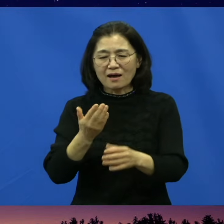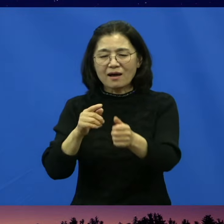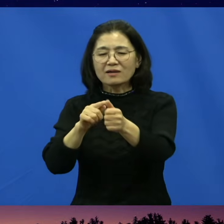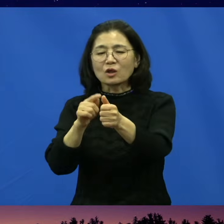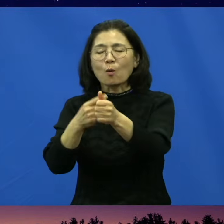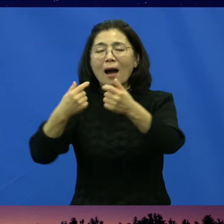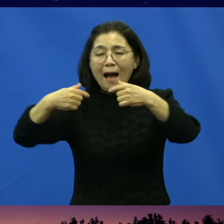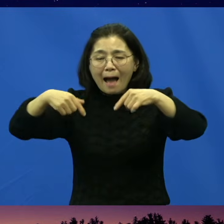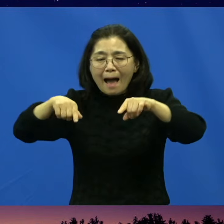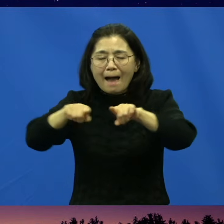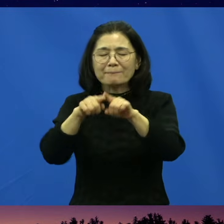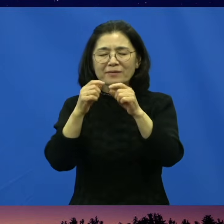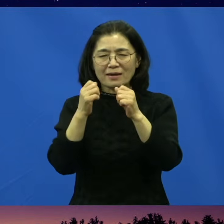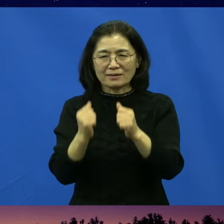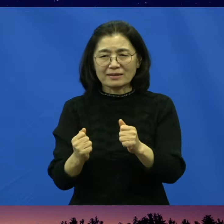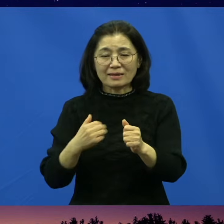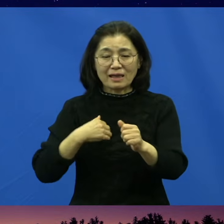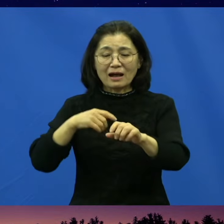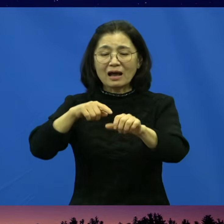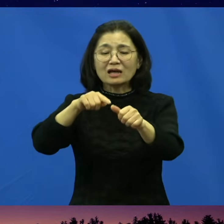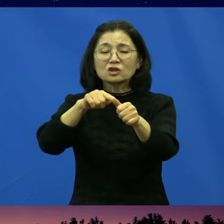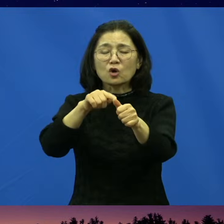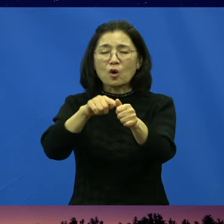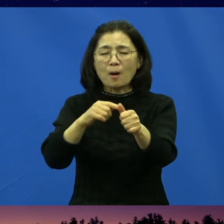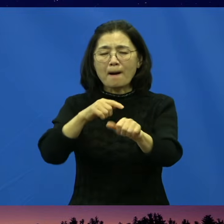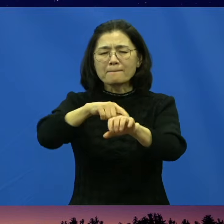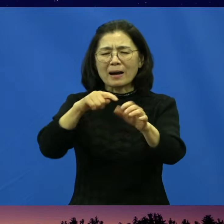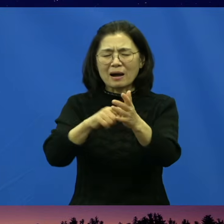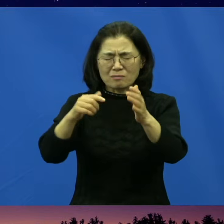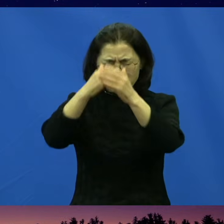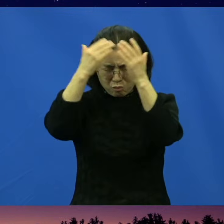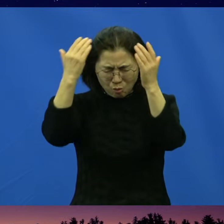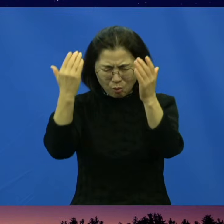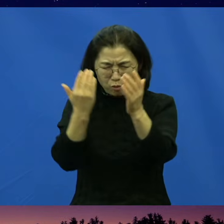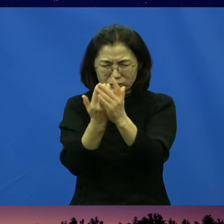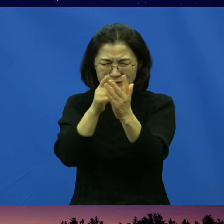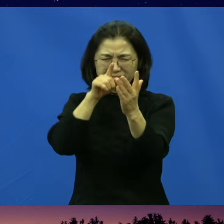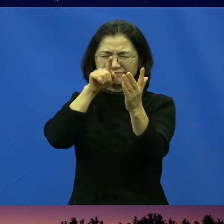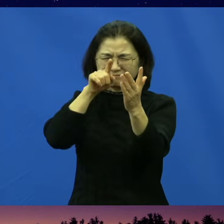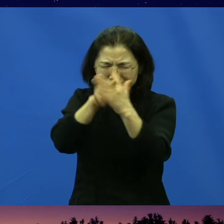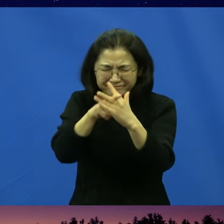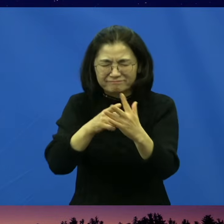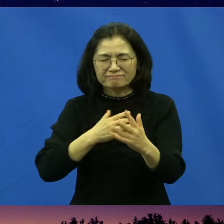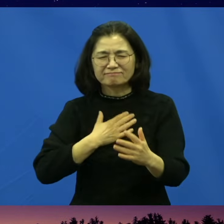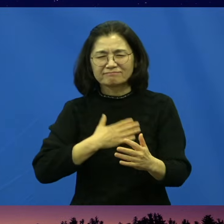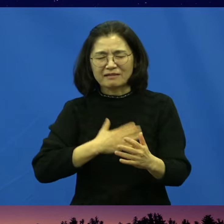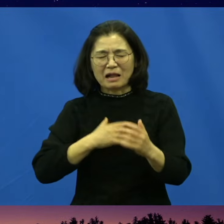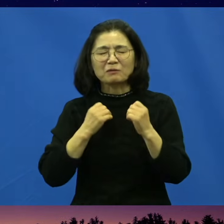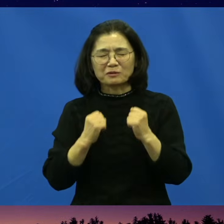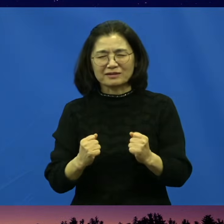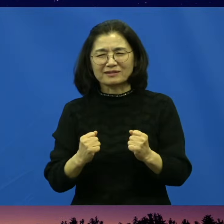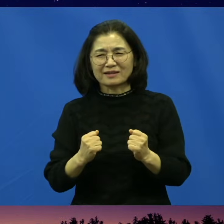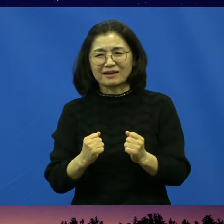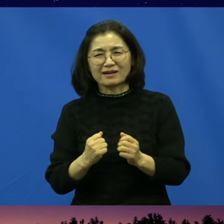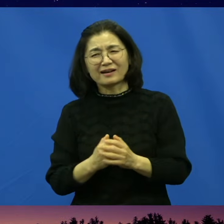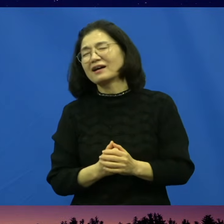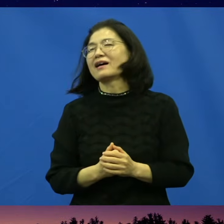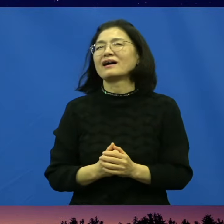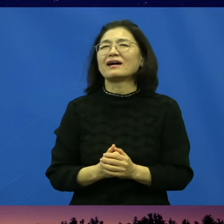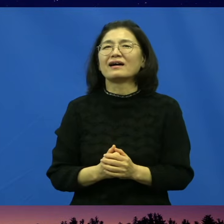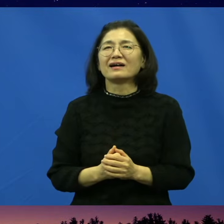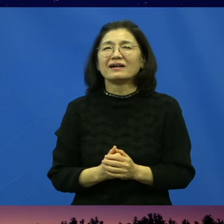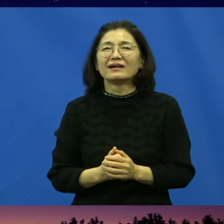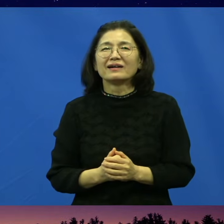안다고 주님께서 위로하시는 거예요. 여러분, 얼마나 행복했는지 몰라요. 하나님, 저 아신다고